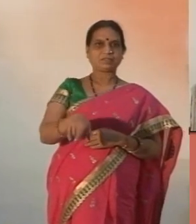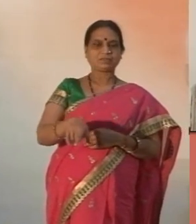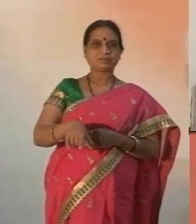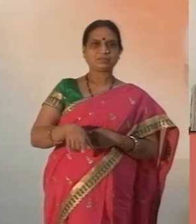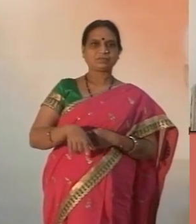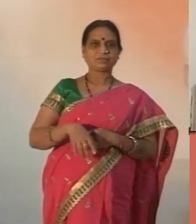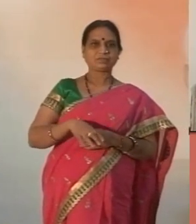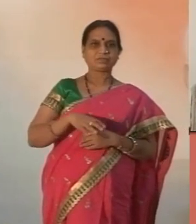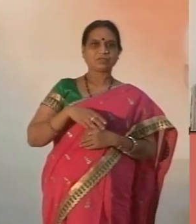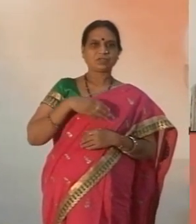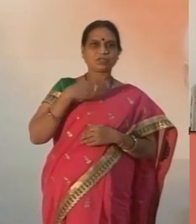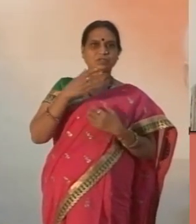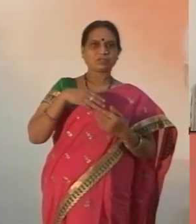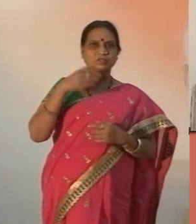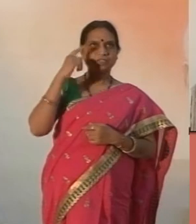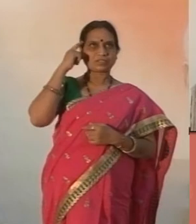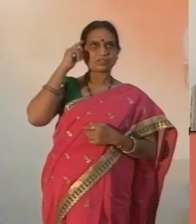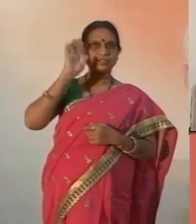अर्थात सकारात्मक विचार।